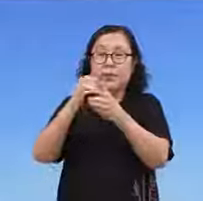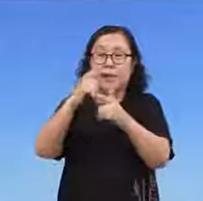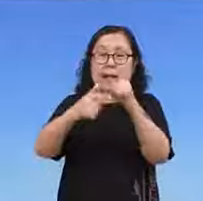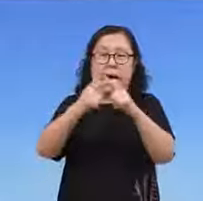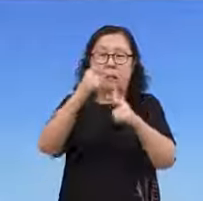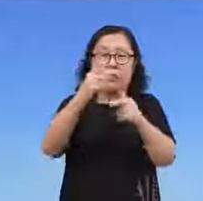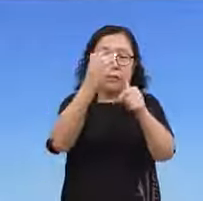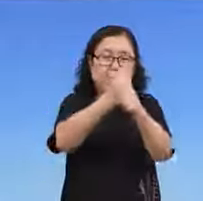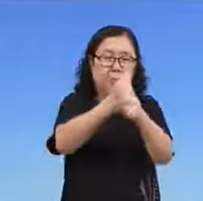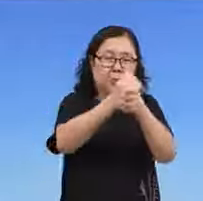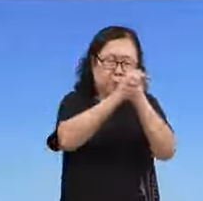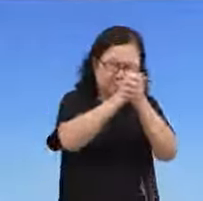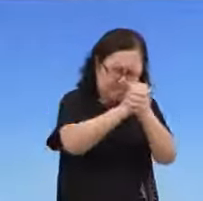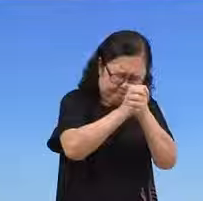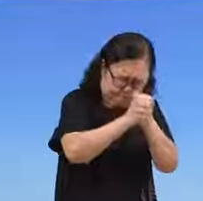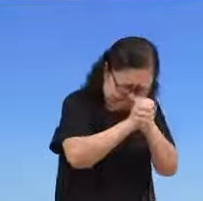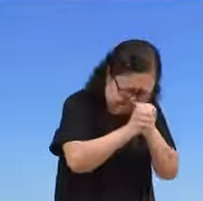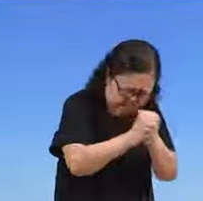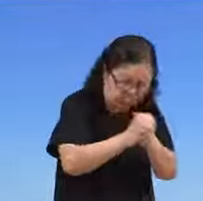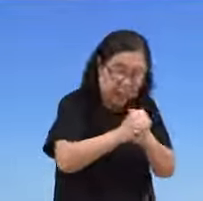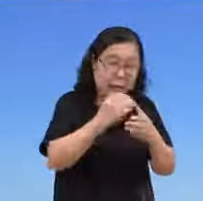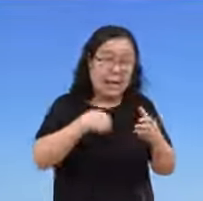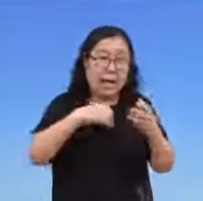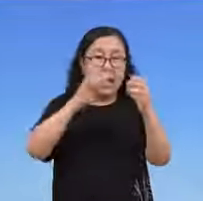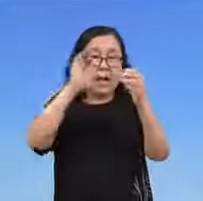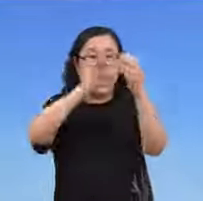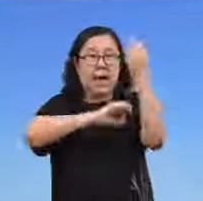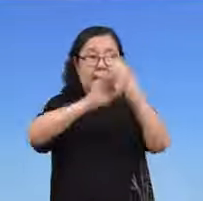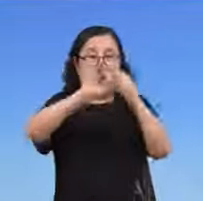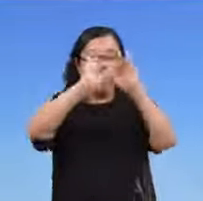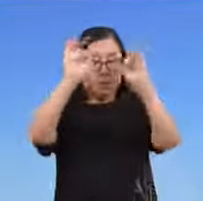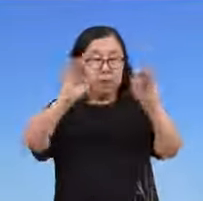기도를 밤새도록 했는데 아침에 보니까 그 소나무가